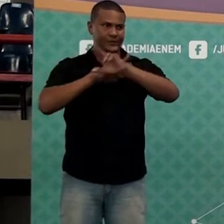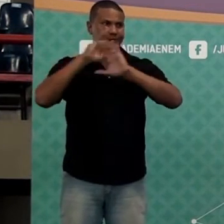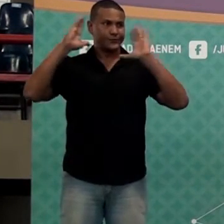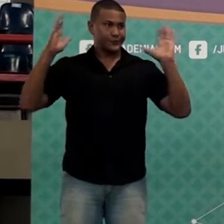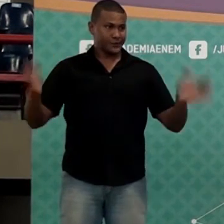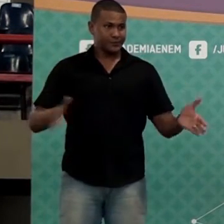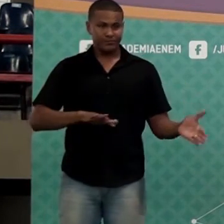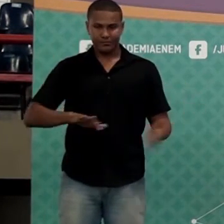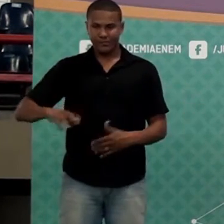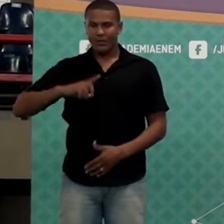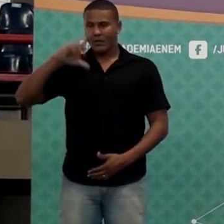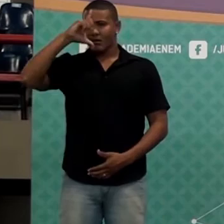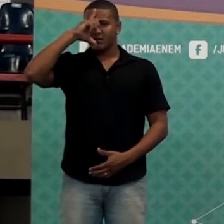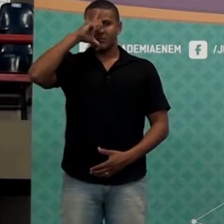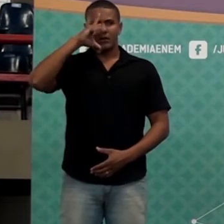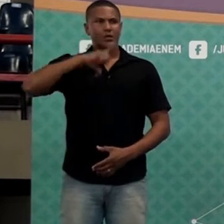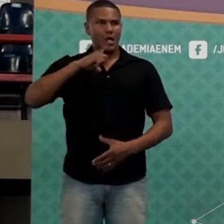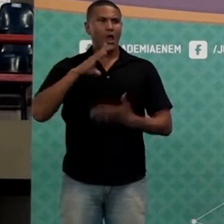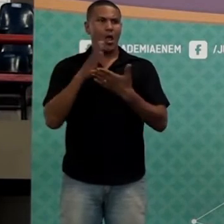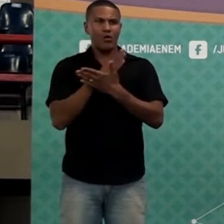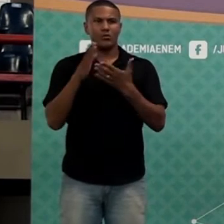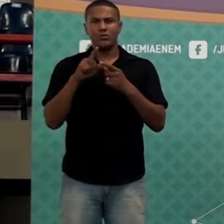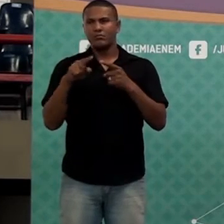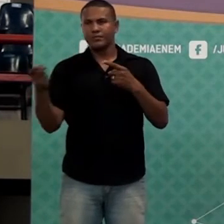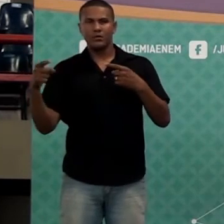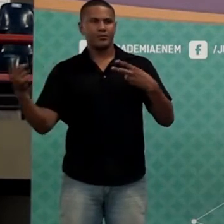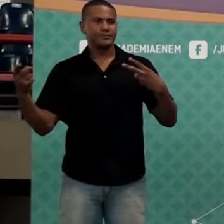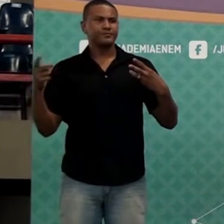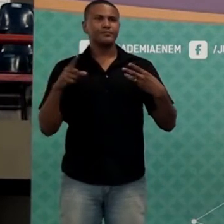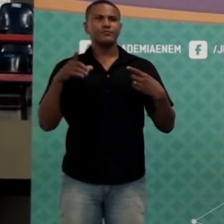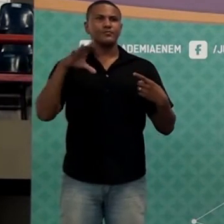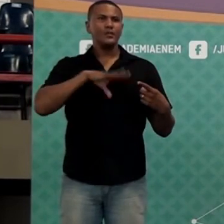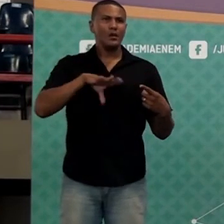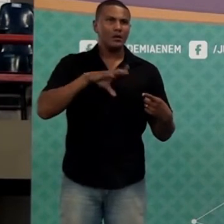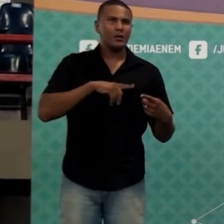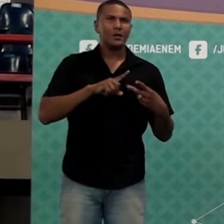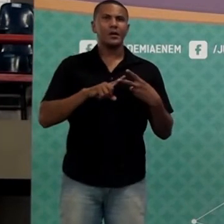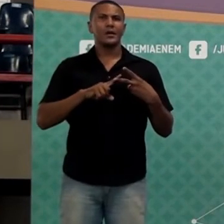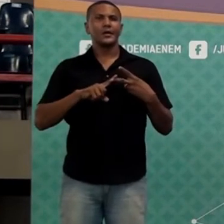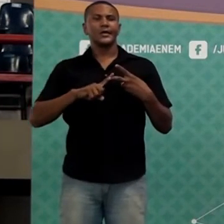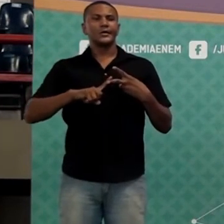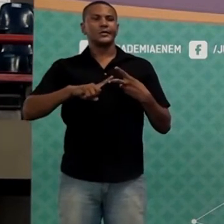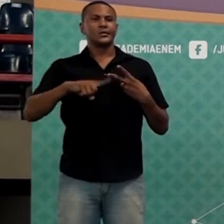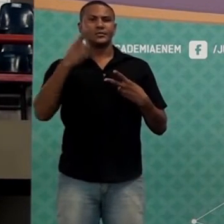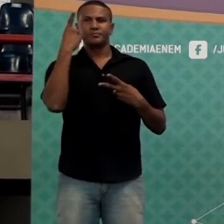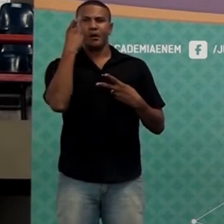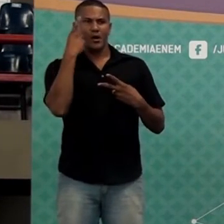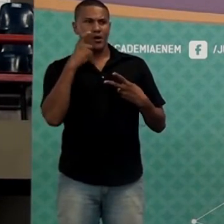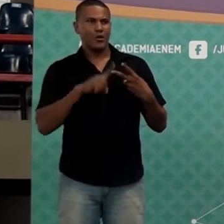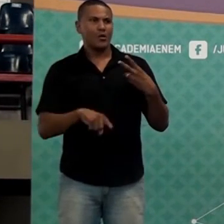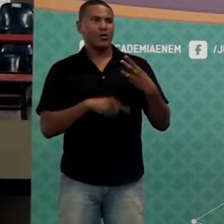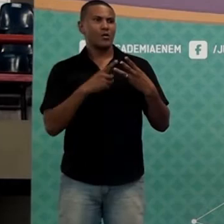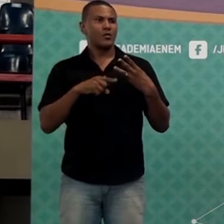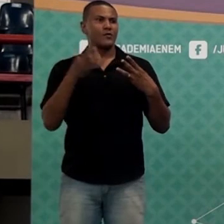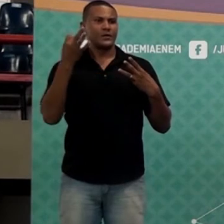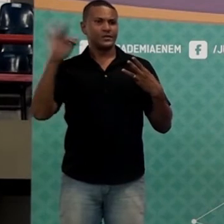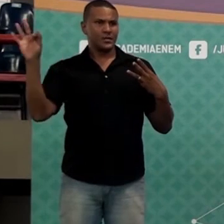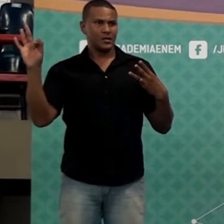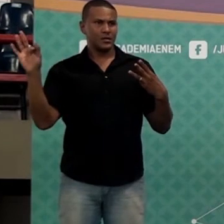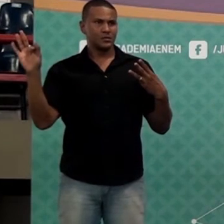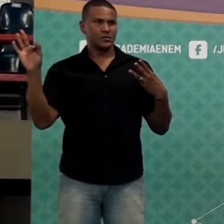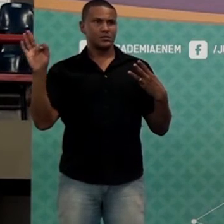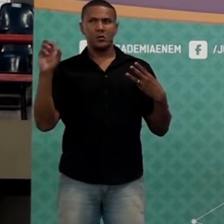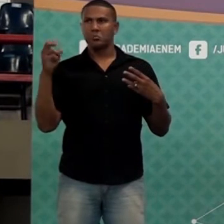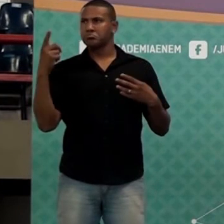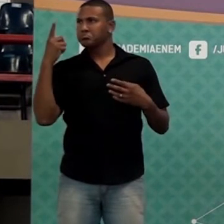É derivada do latim? Algumas são, como o francês, o português, o espanhol, Não sei se alguém aqui faz francês ou